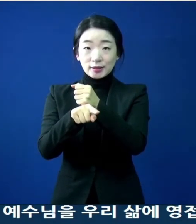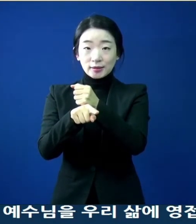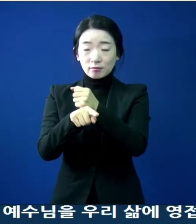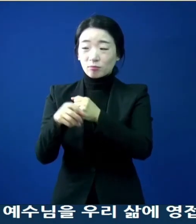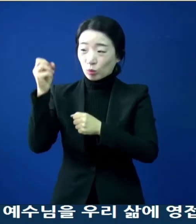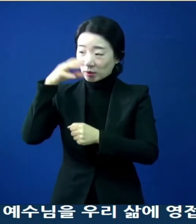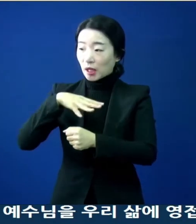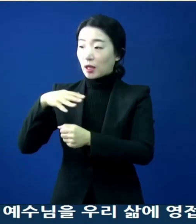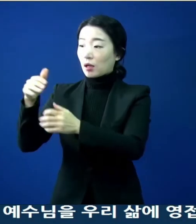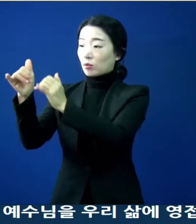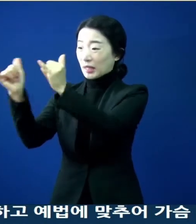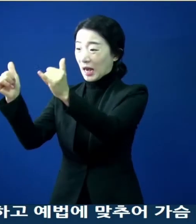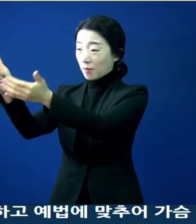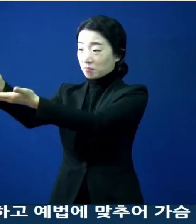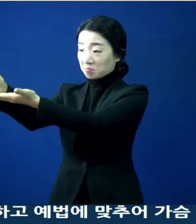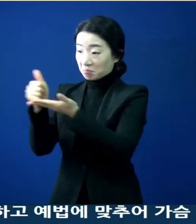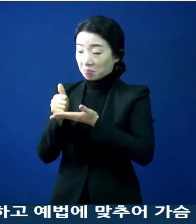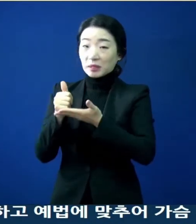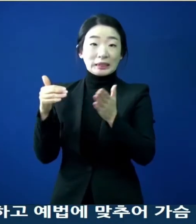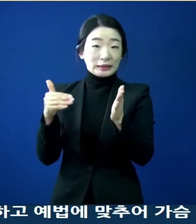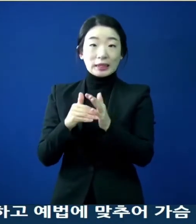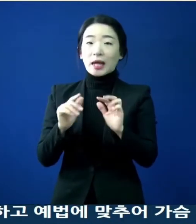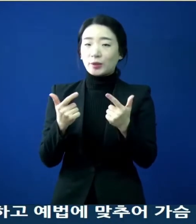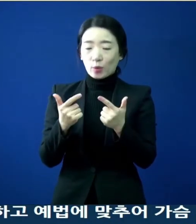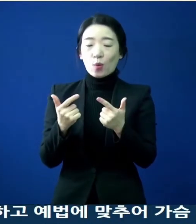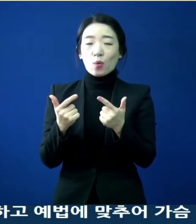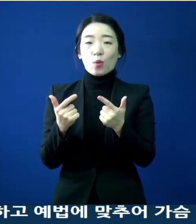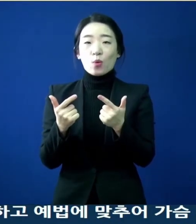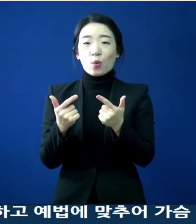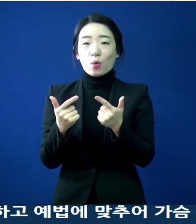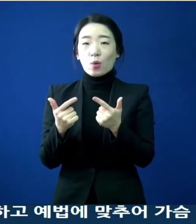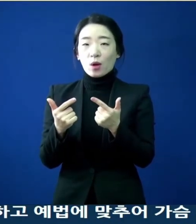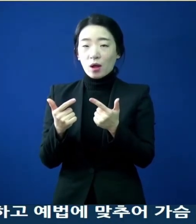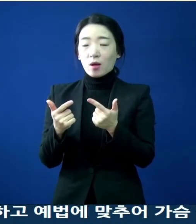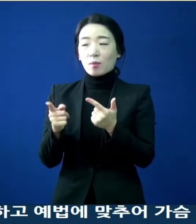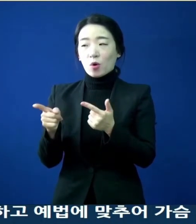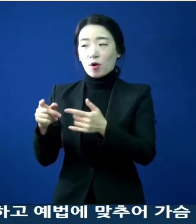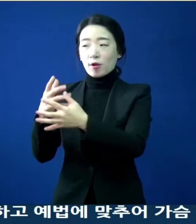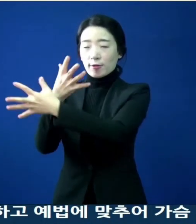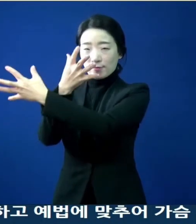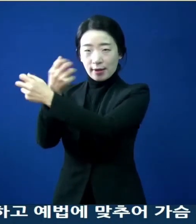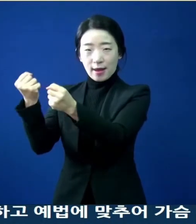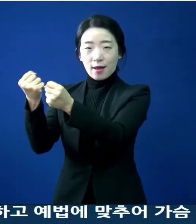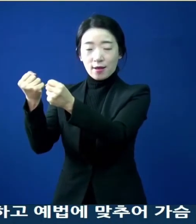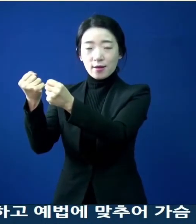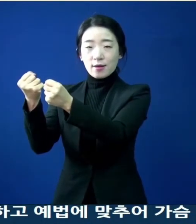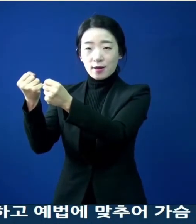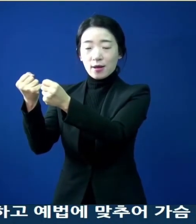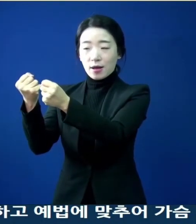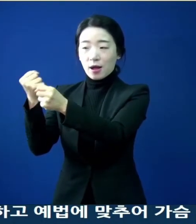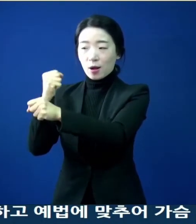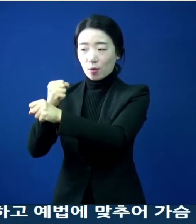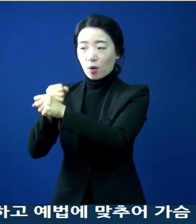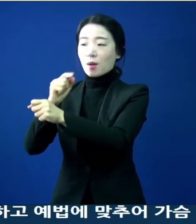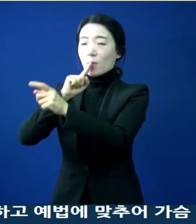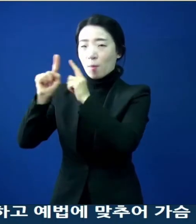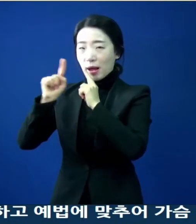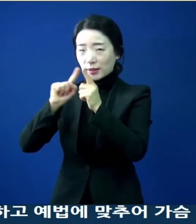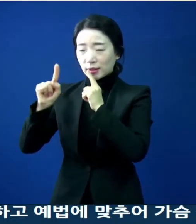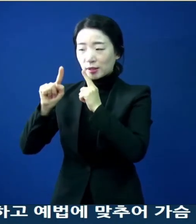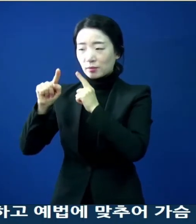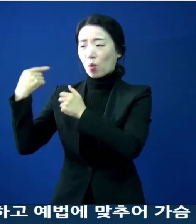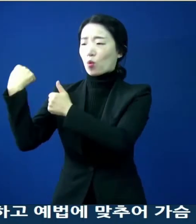받아들이는 것뿐만 아니라 어떠한 특정한 이 약정을 맺고 말씀 그리고